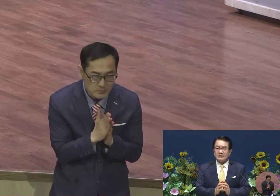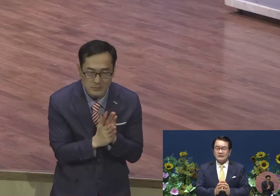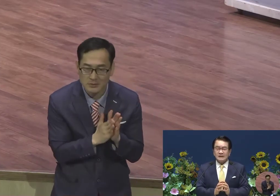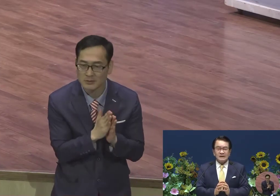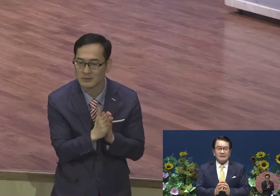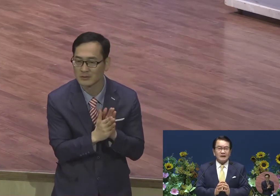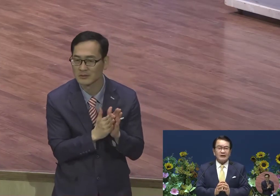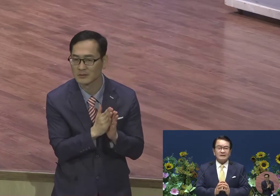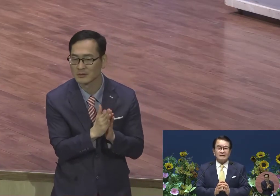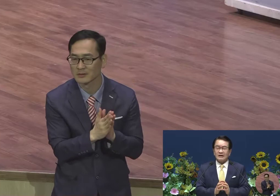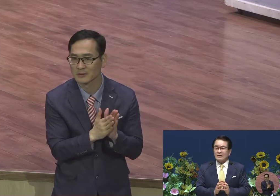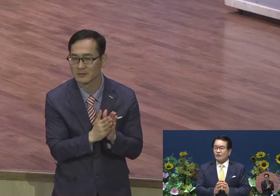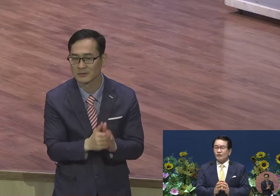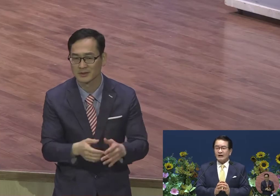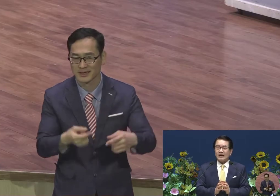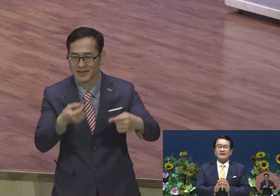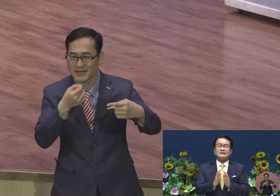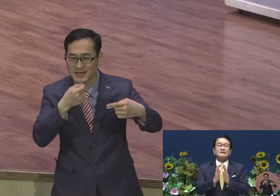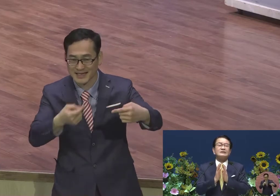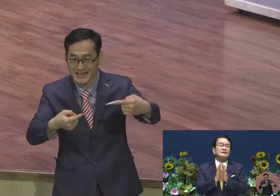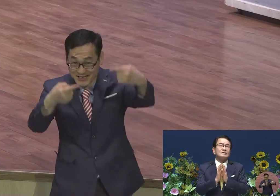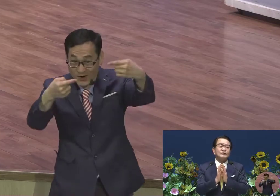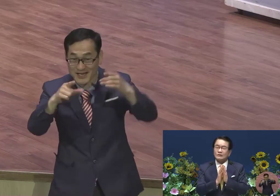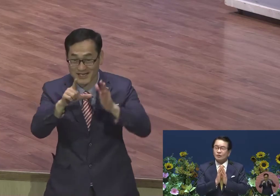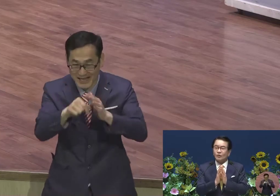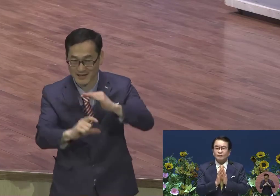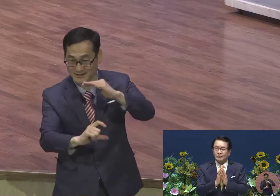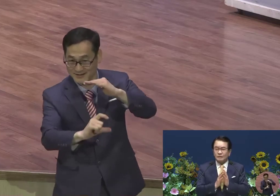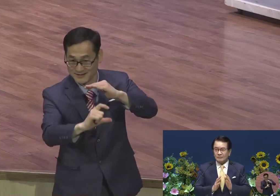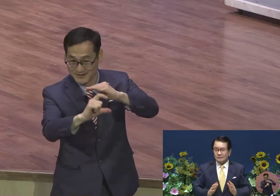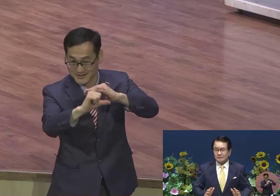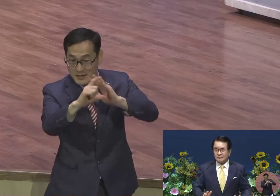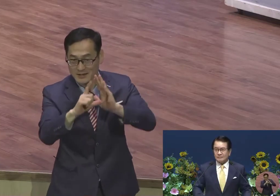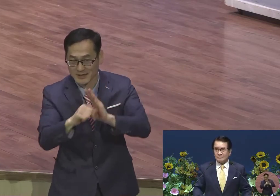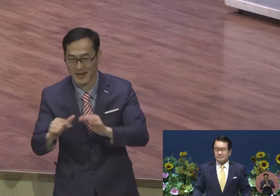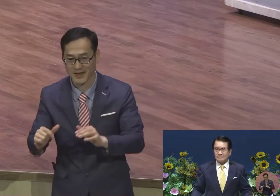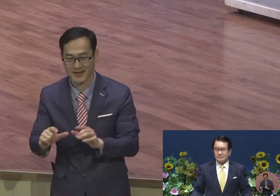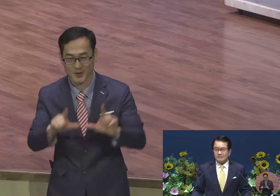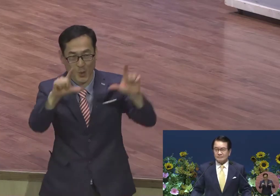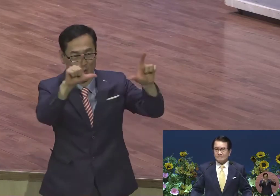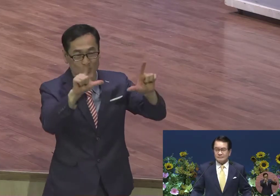1월 1일날 했을 때 동해안가가 처음보다 소원 빌고